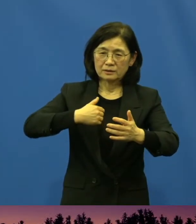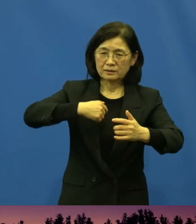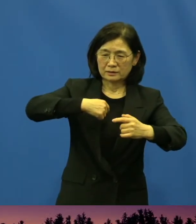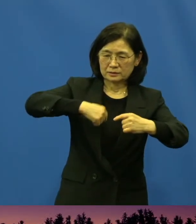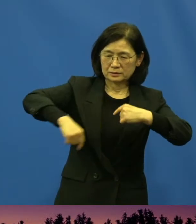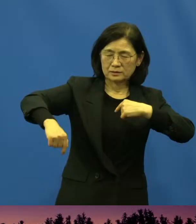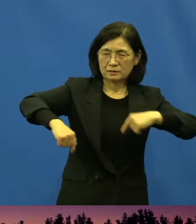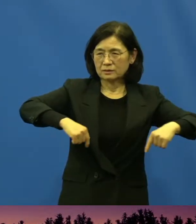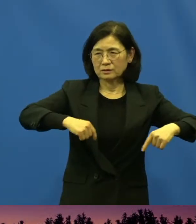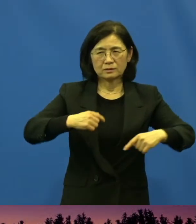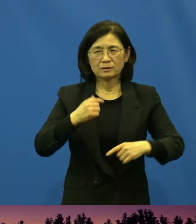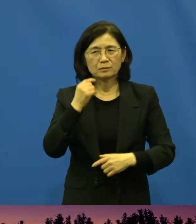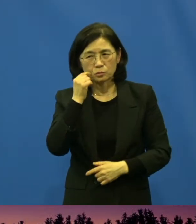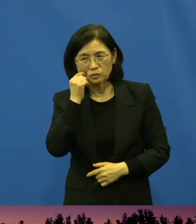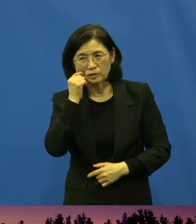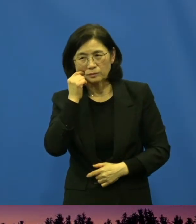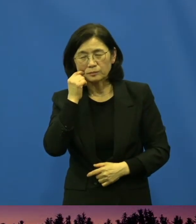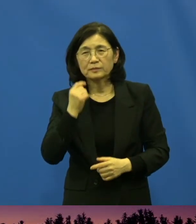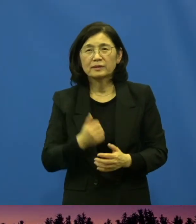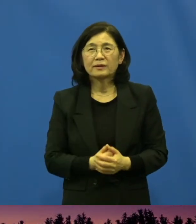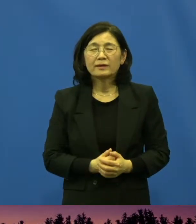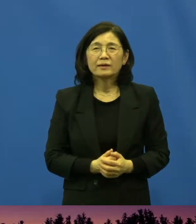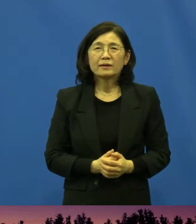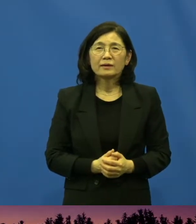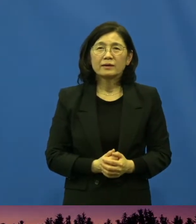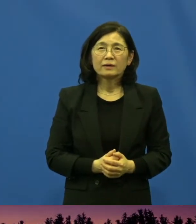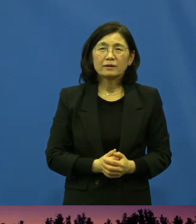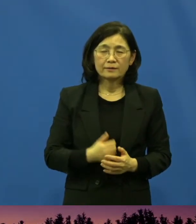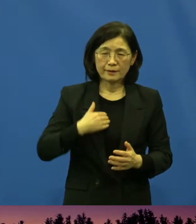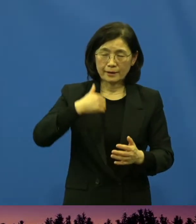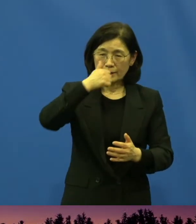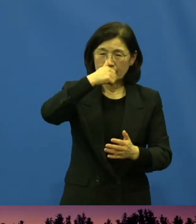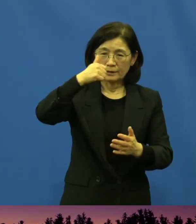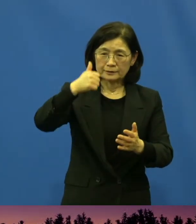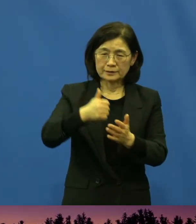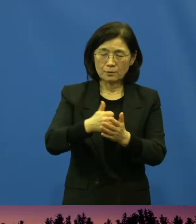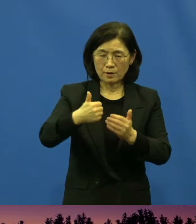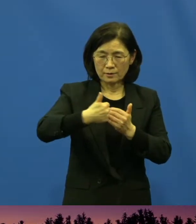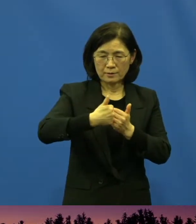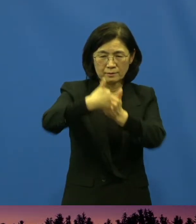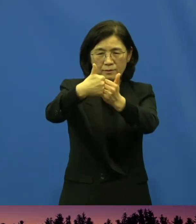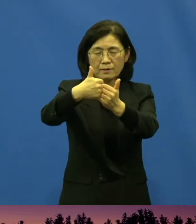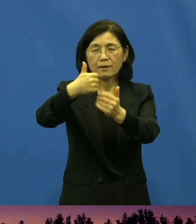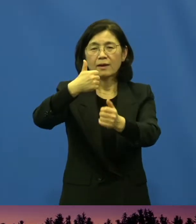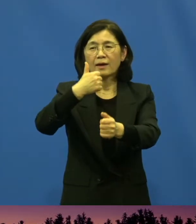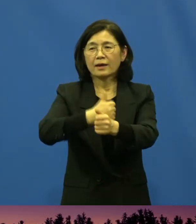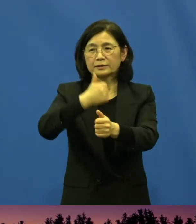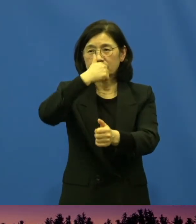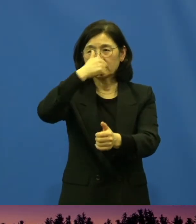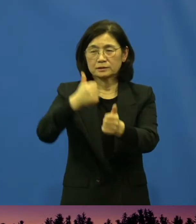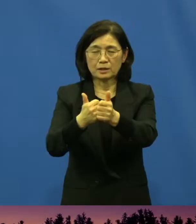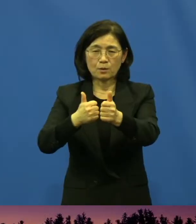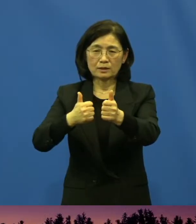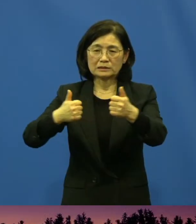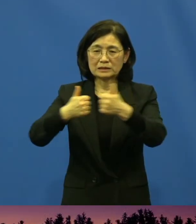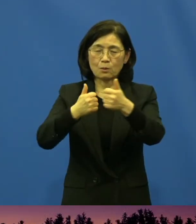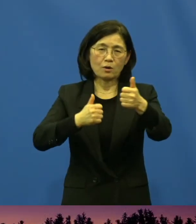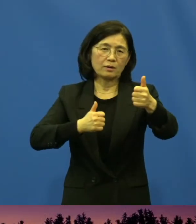않으려고 노력해서 죄를 짓지 않기는 어려워요. 죄와 싸우고 1대1로 정면으로 죄와 싸워서 이기는 건